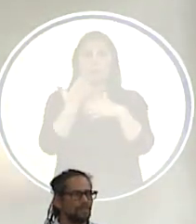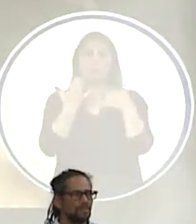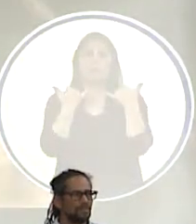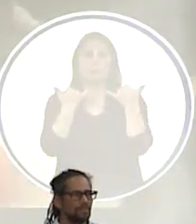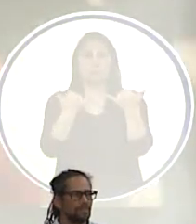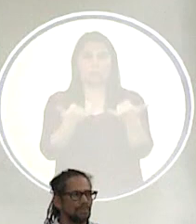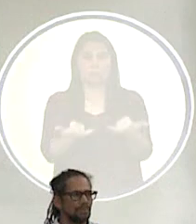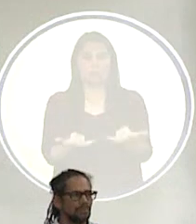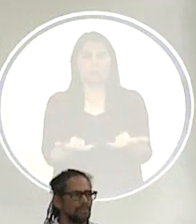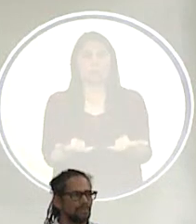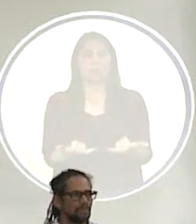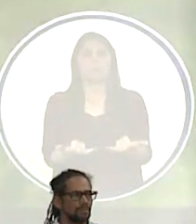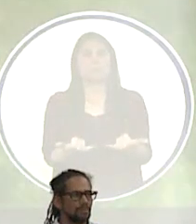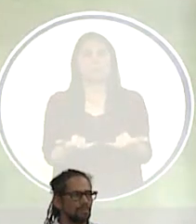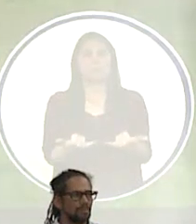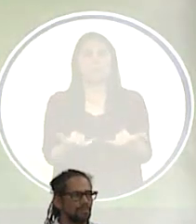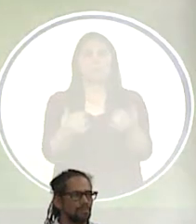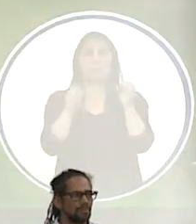y no